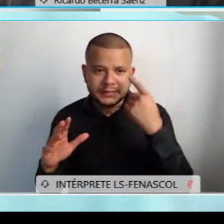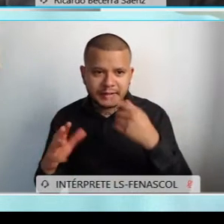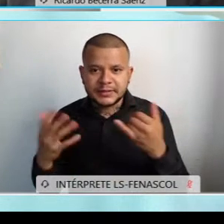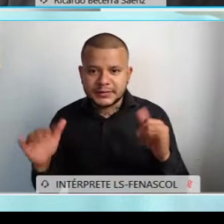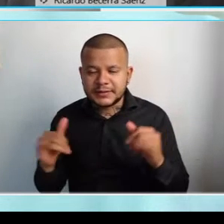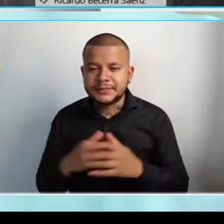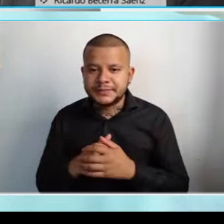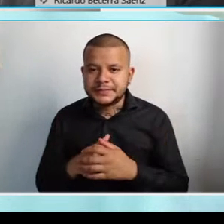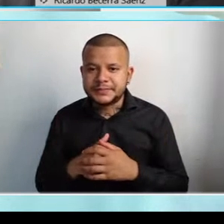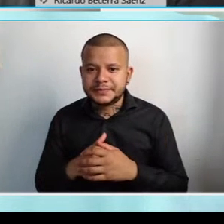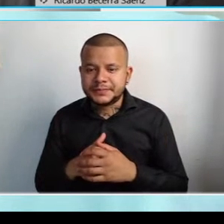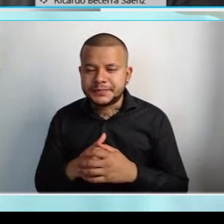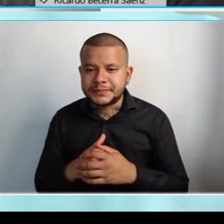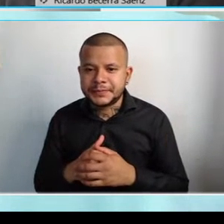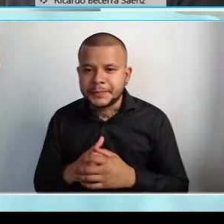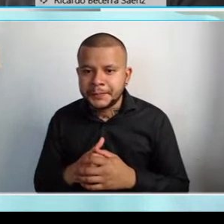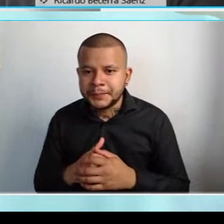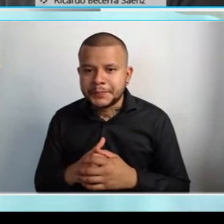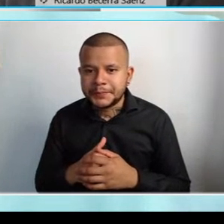tengo, ya llegaste.